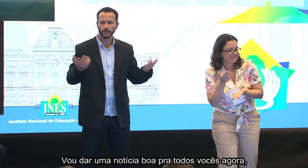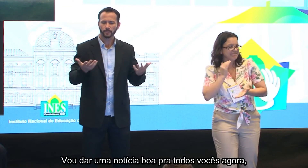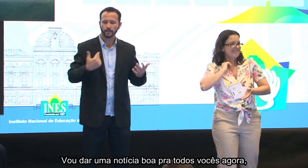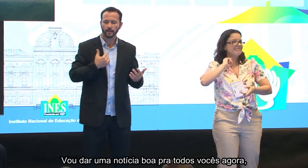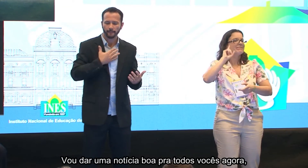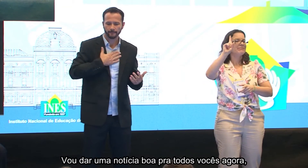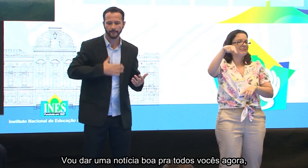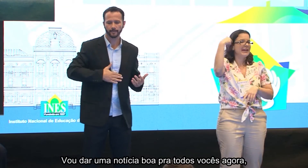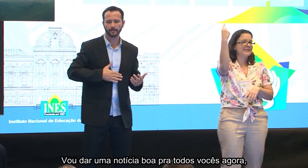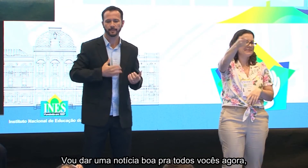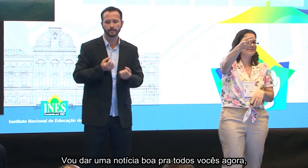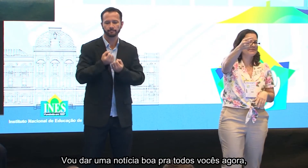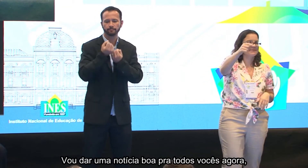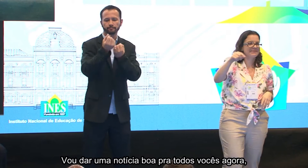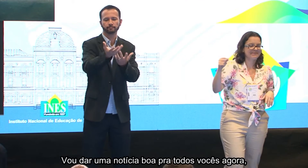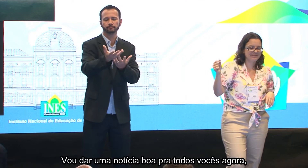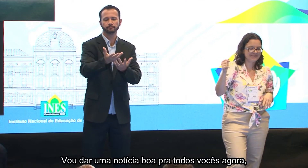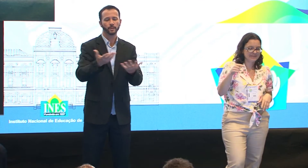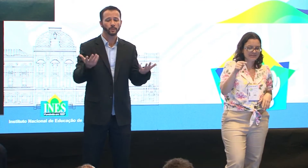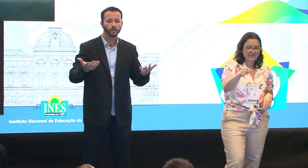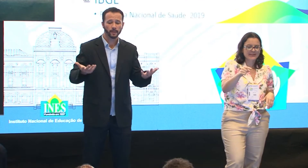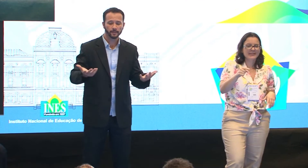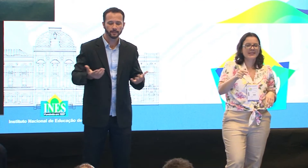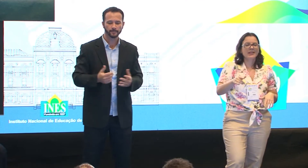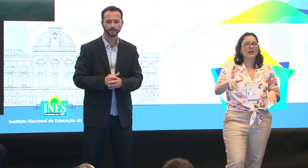vou dar uma notícia boa para todos vocês agora.